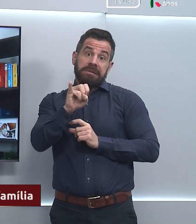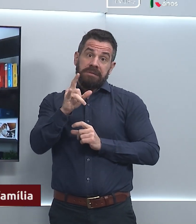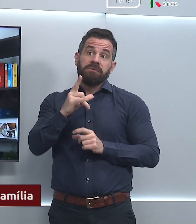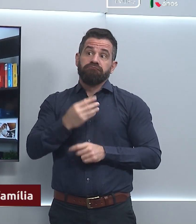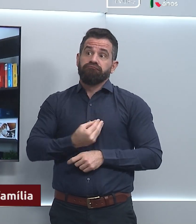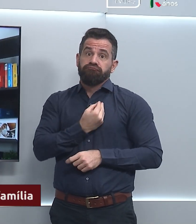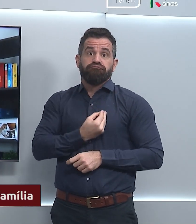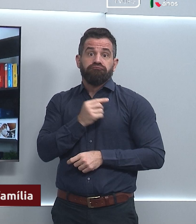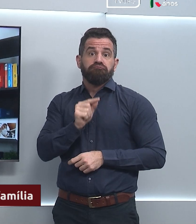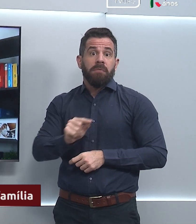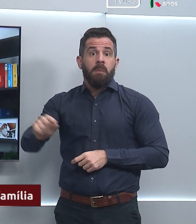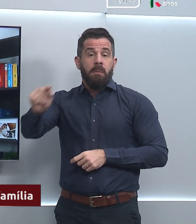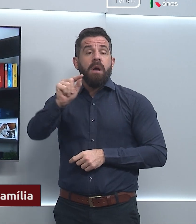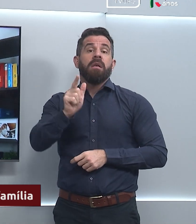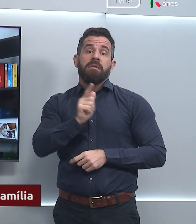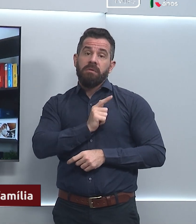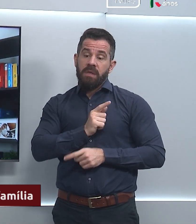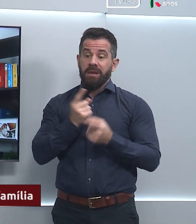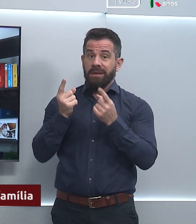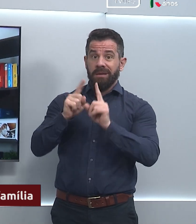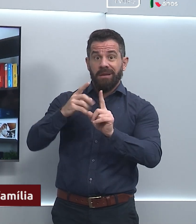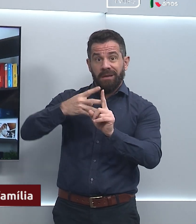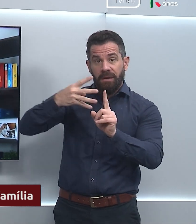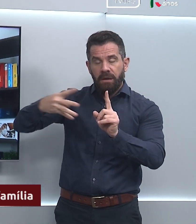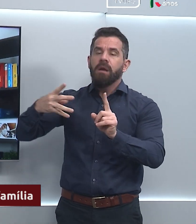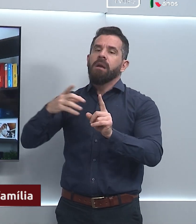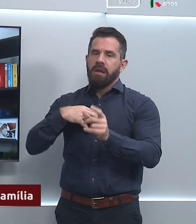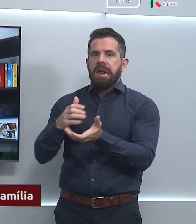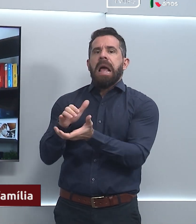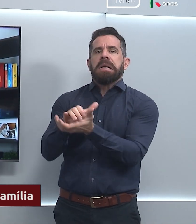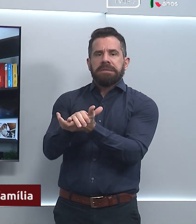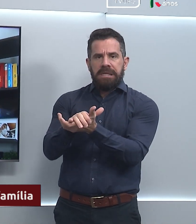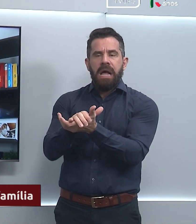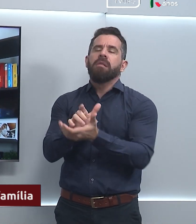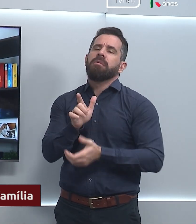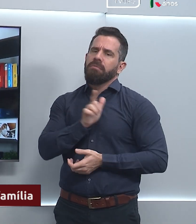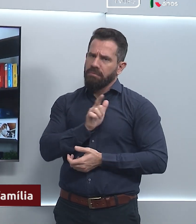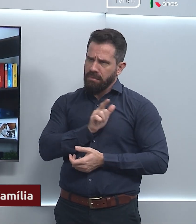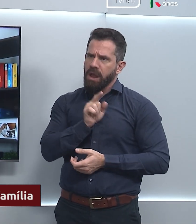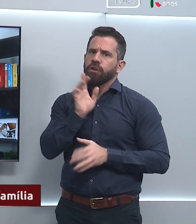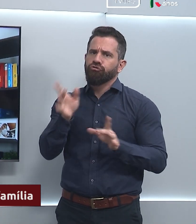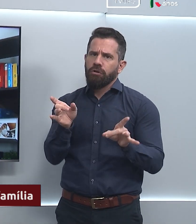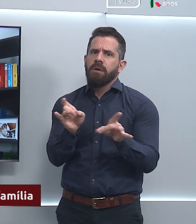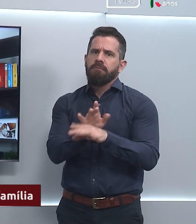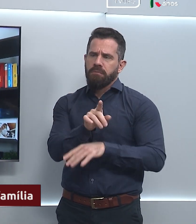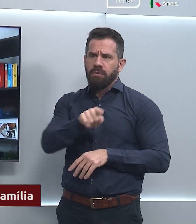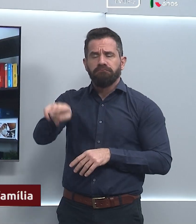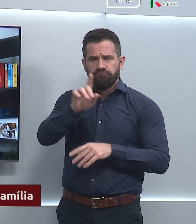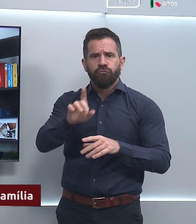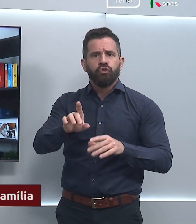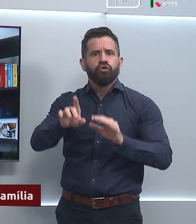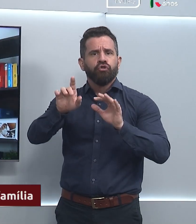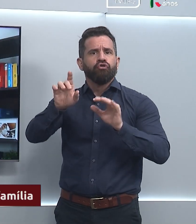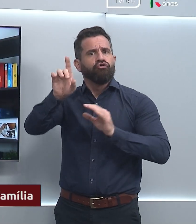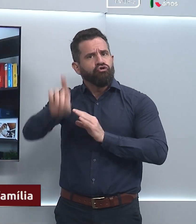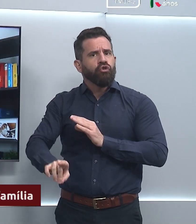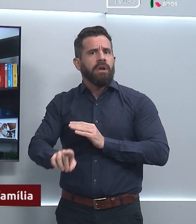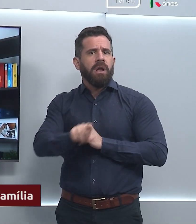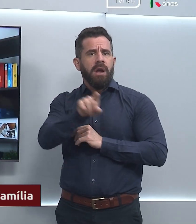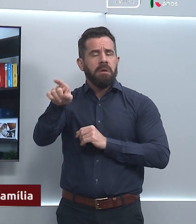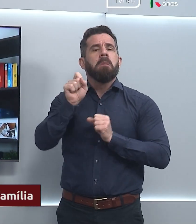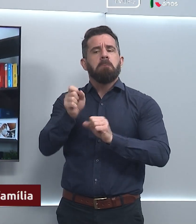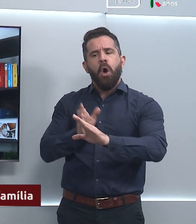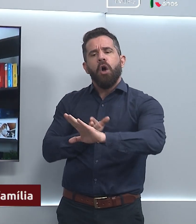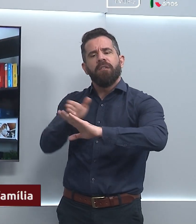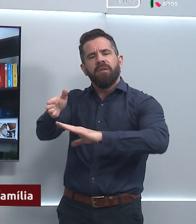dia as relações homoafetivas também têm o direito de casamento, no cartório, e eles podem fazer